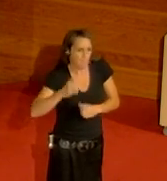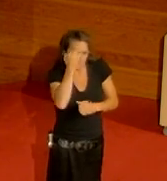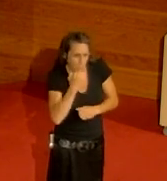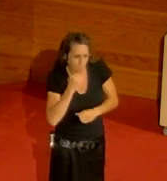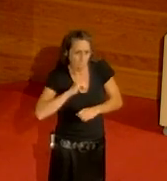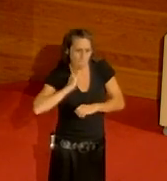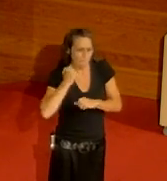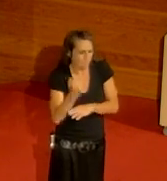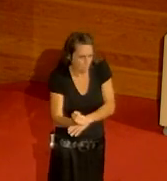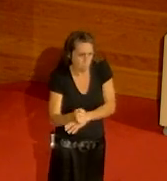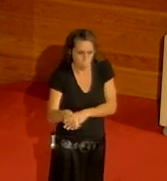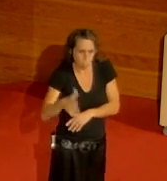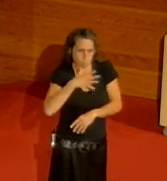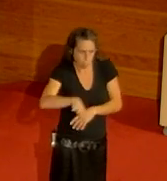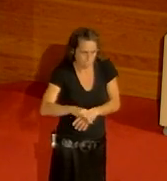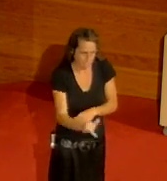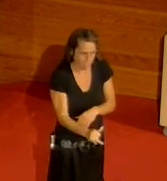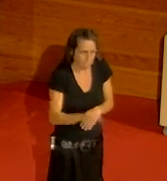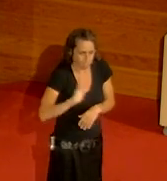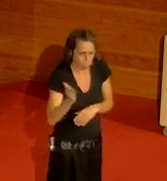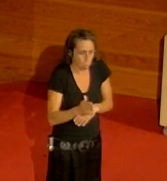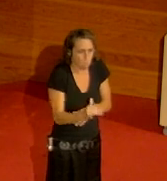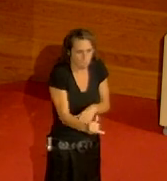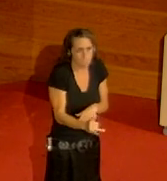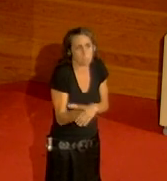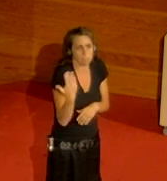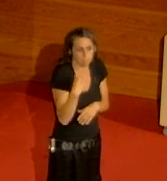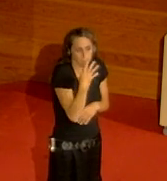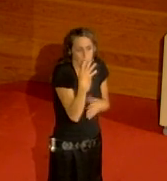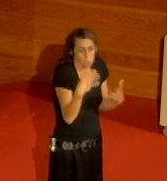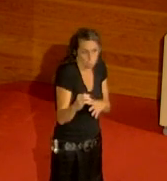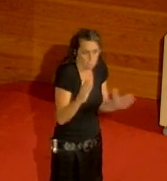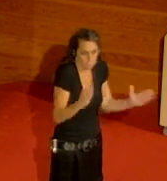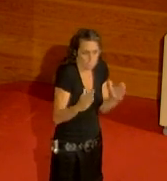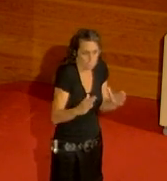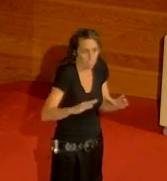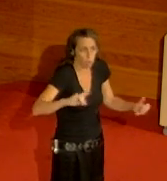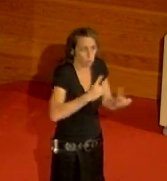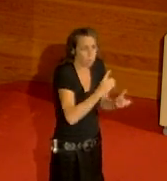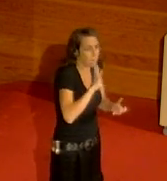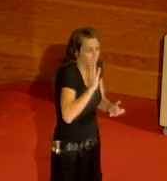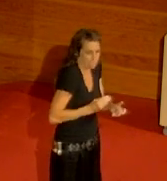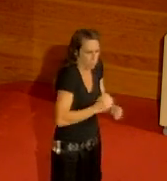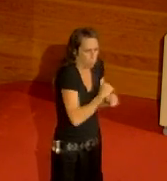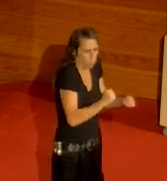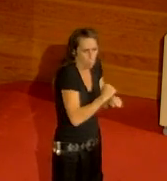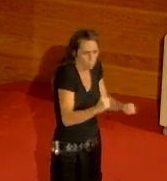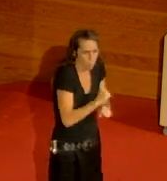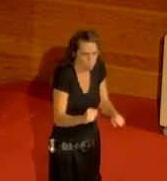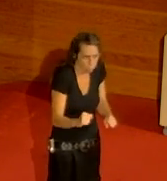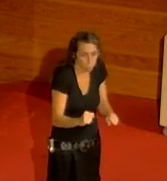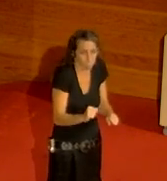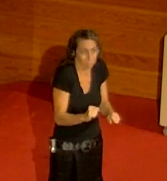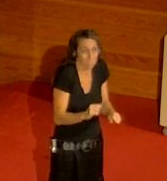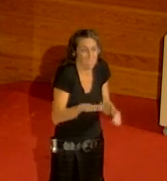una organización que surgió en los 90 que supremacista judía que tentaba contra palestinos que incluso Israel la declaró